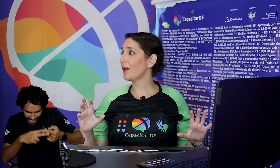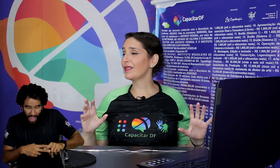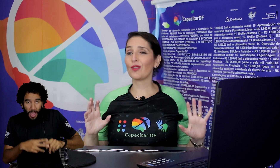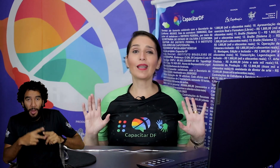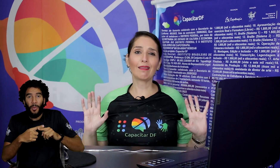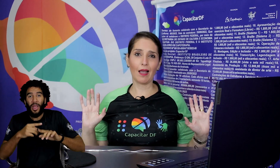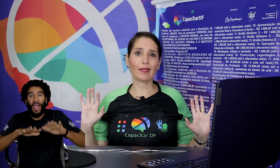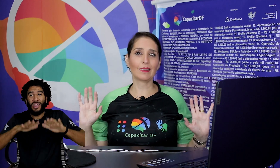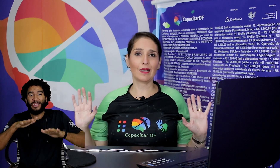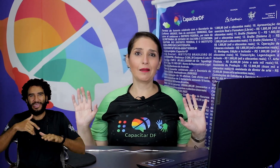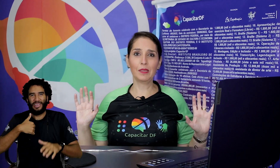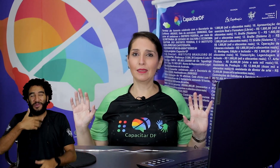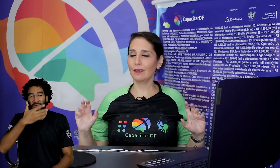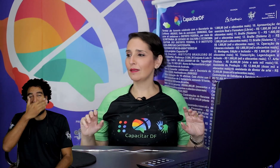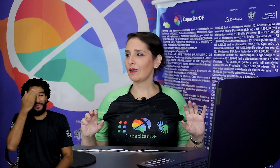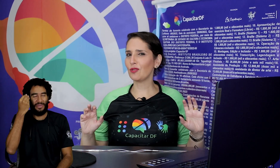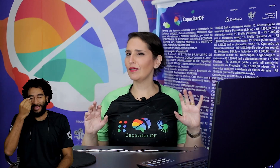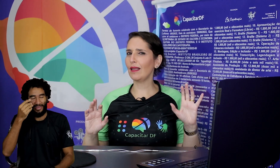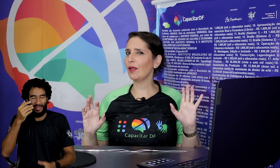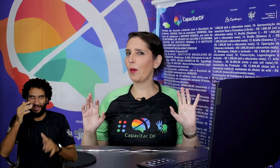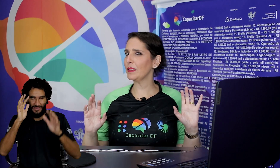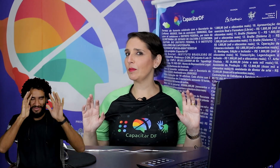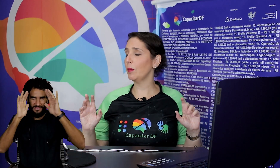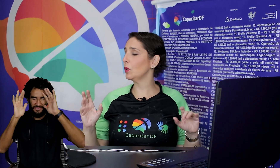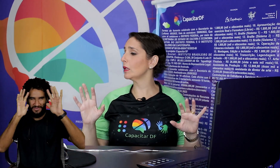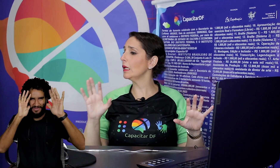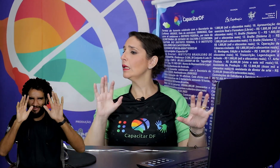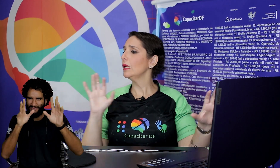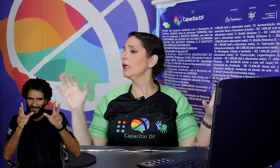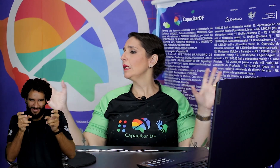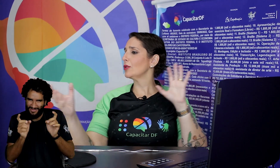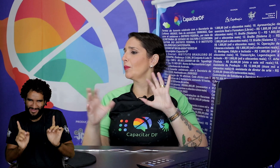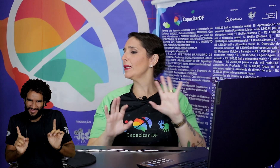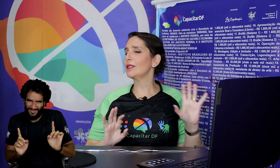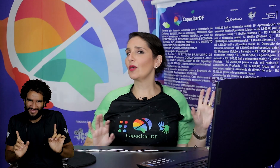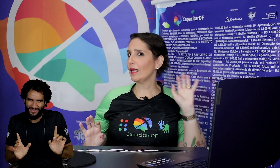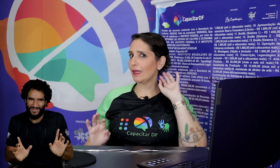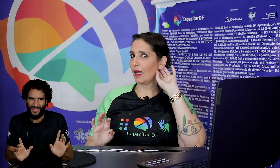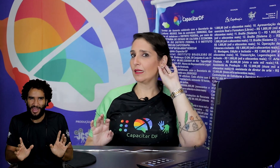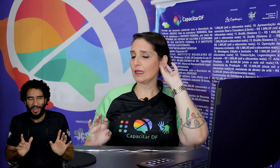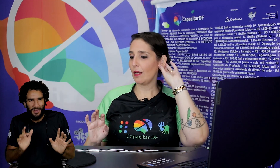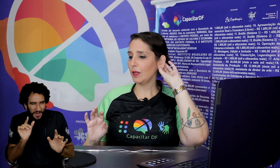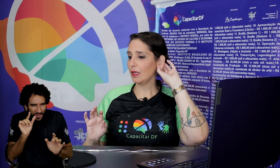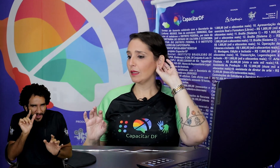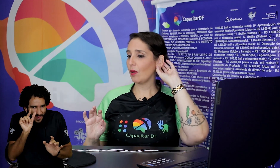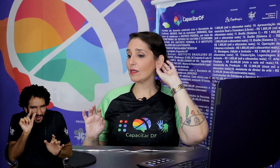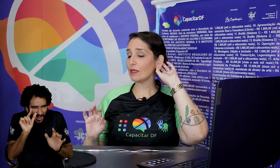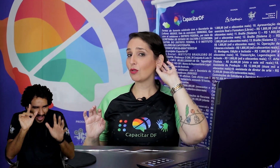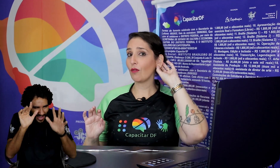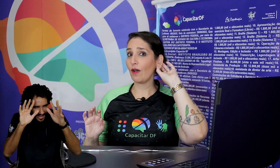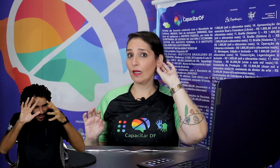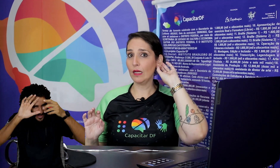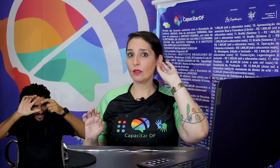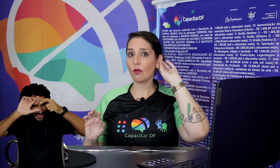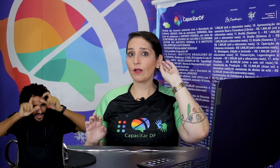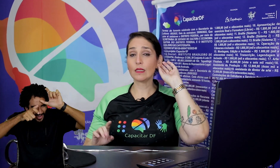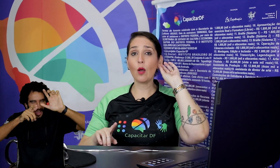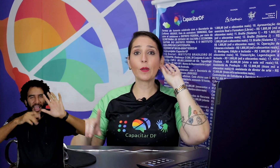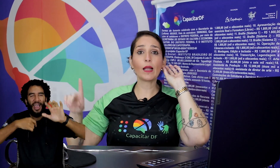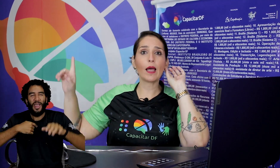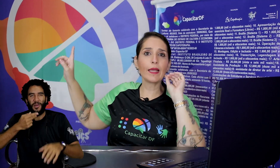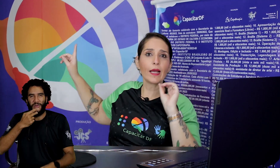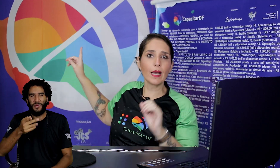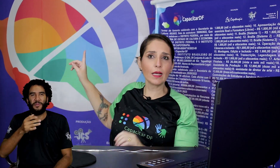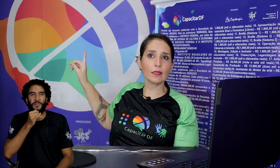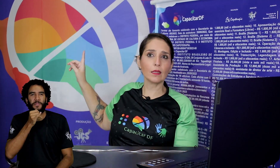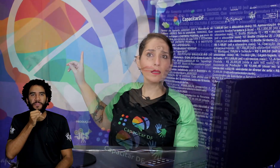eu sou meio desorientada, sabe? Acho que nem deu para perceber muito, né? Eu sou meio desorientada, sabe? Então, às vezes eu tô falando assim, não,